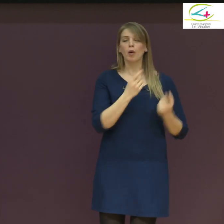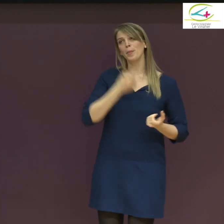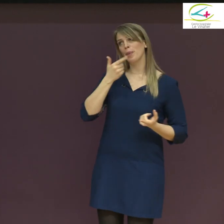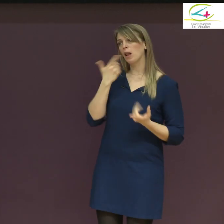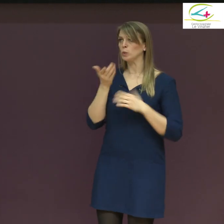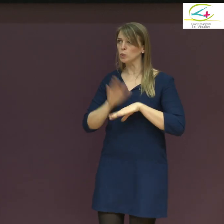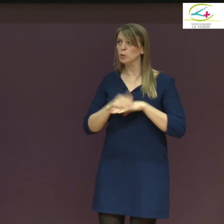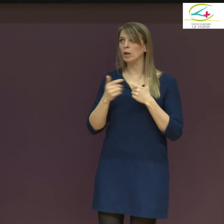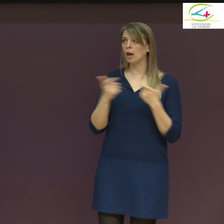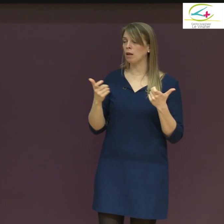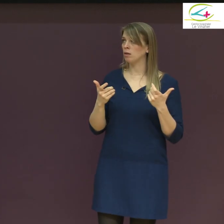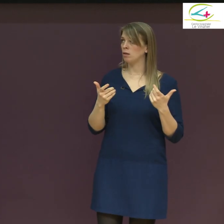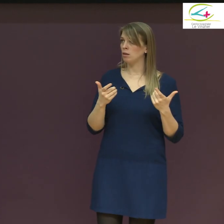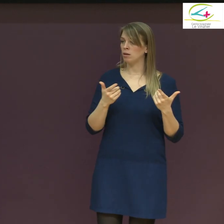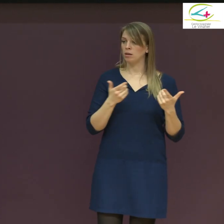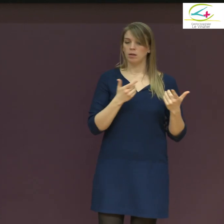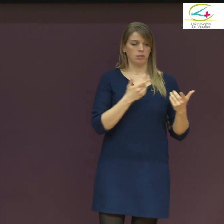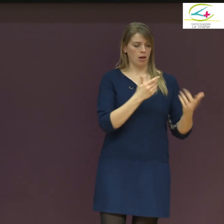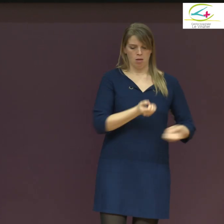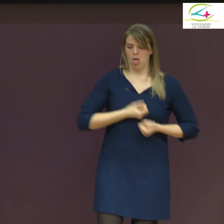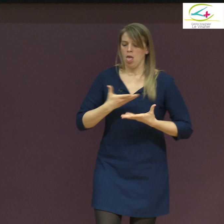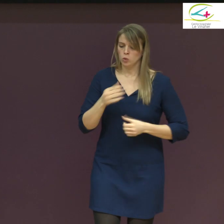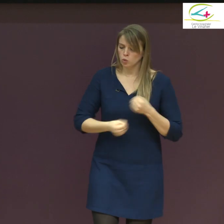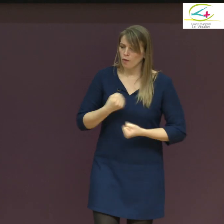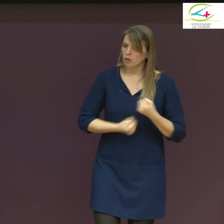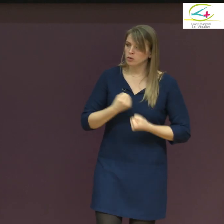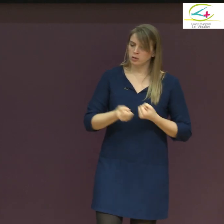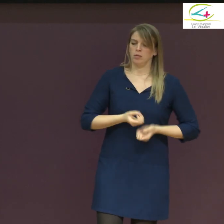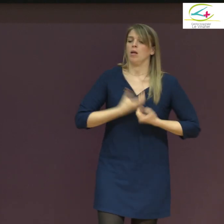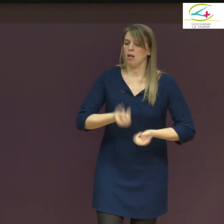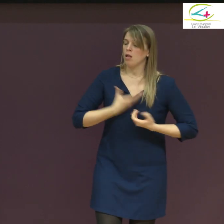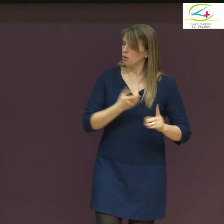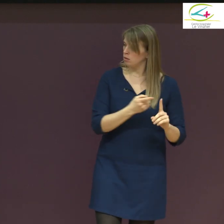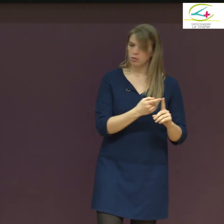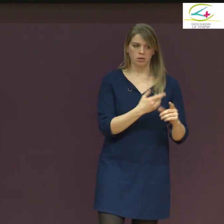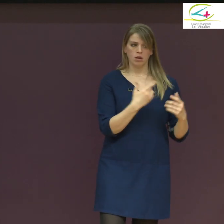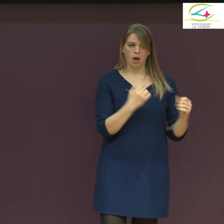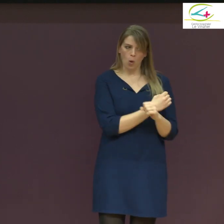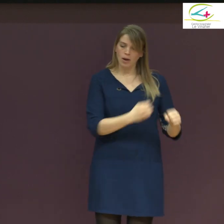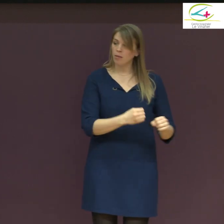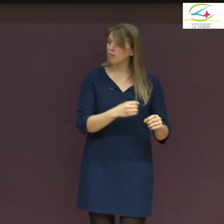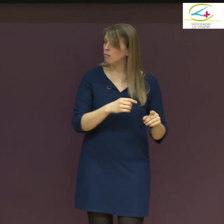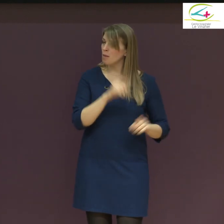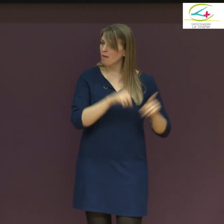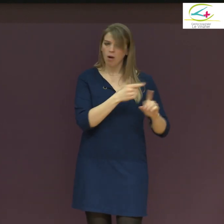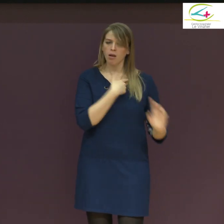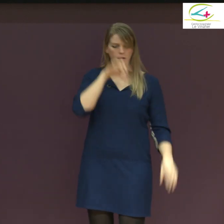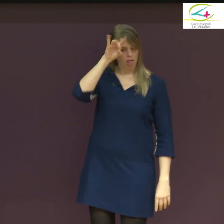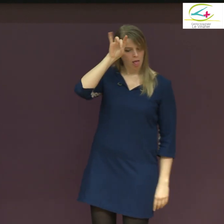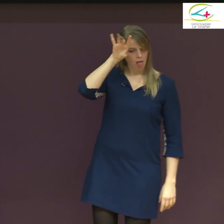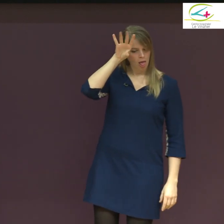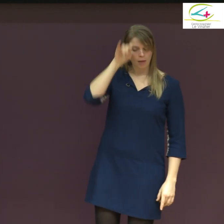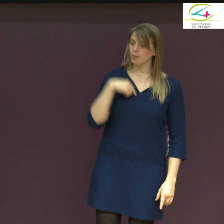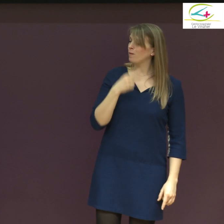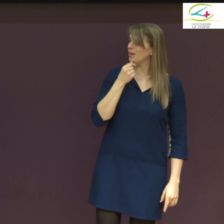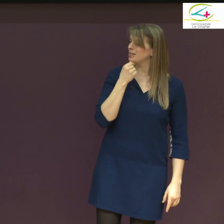mettre des mots sur les mots, je vous entends juste, c'est énorme, Et parfois, nier la réalité, ça peut aussi être plus